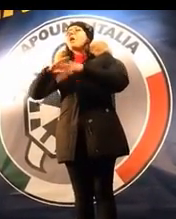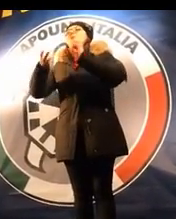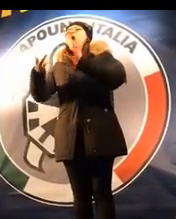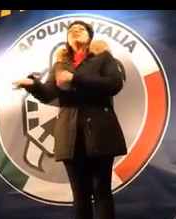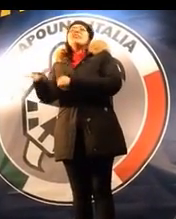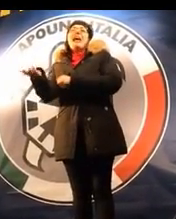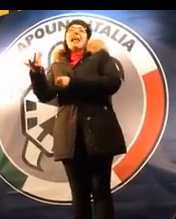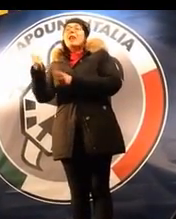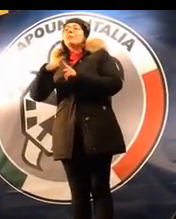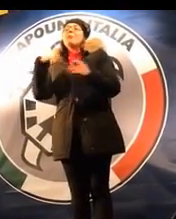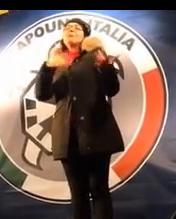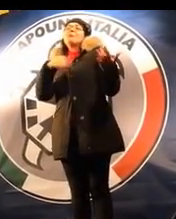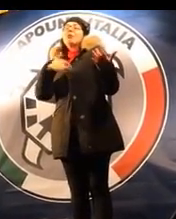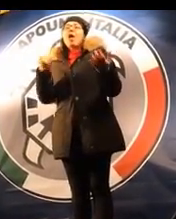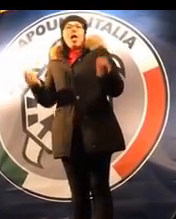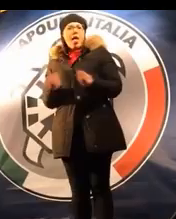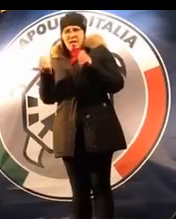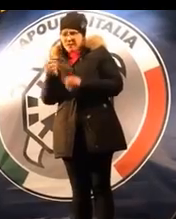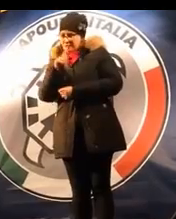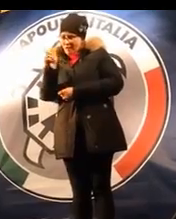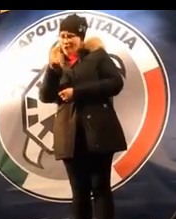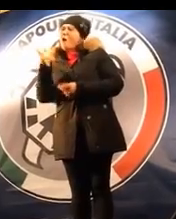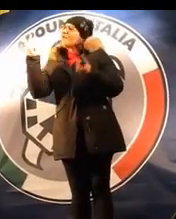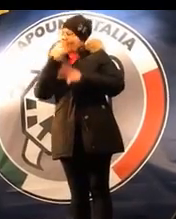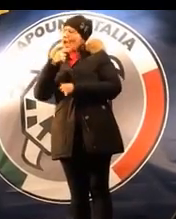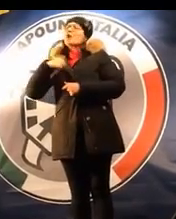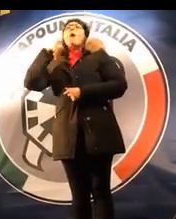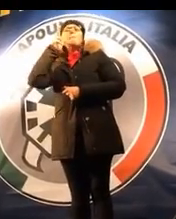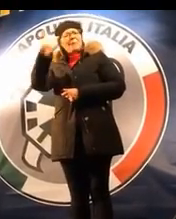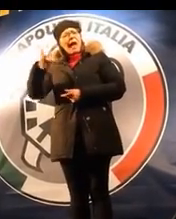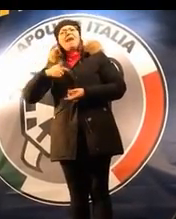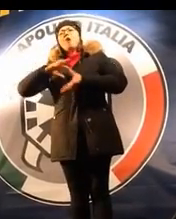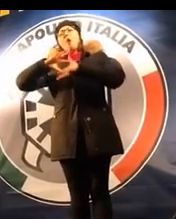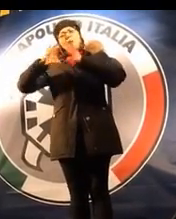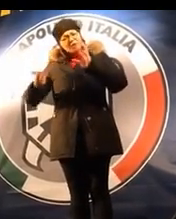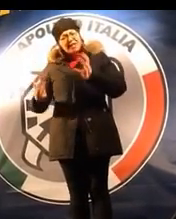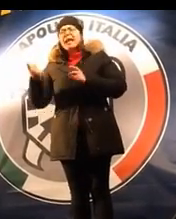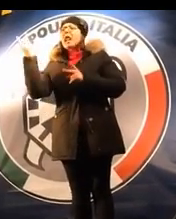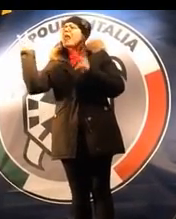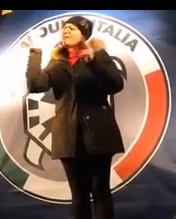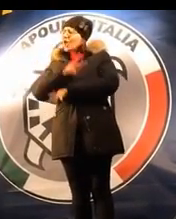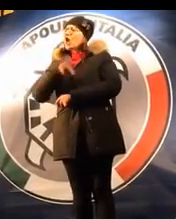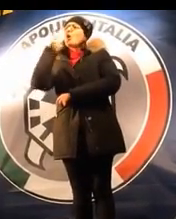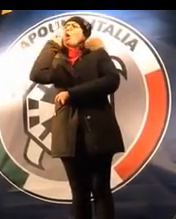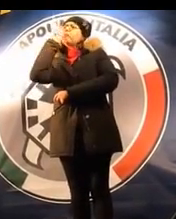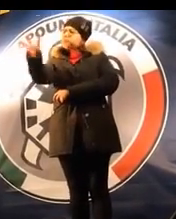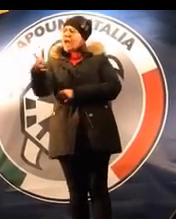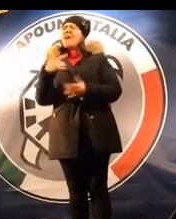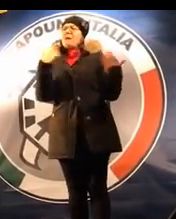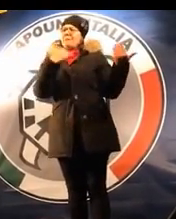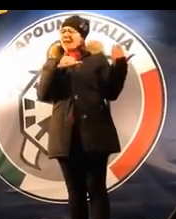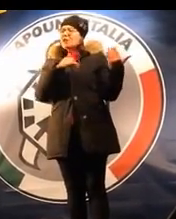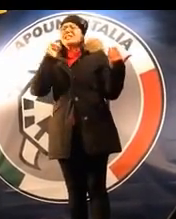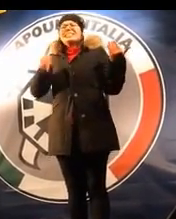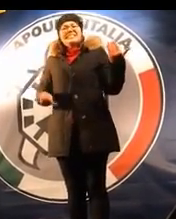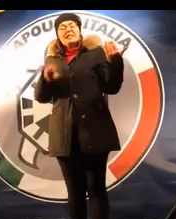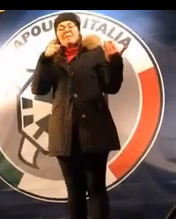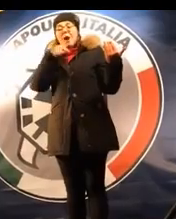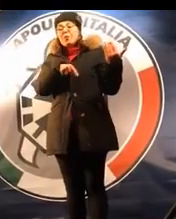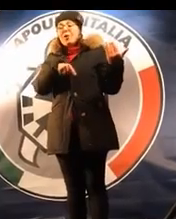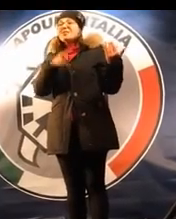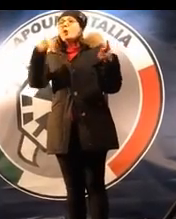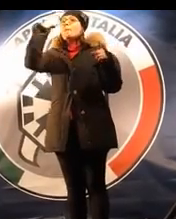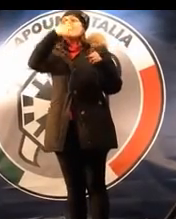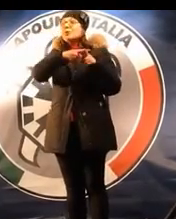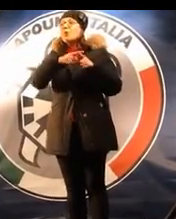Sì, siamo i più bravi al mondo anche a suonare il mandolino e a fare le mozzarelle, facciamo le mozzarelle migliori del mondo, ma questa è ancora una grande